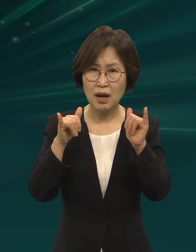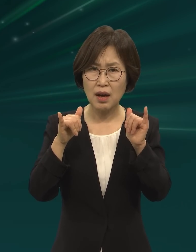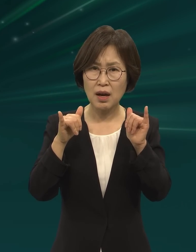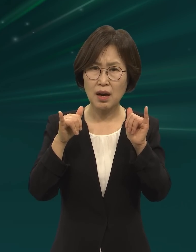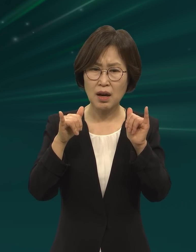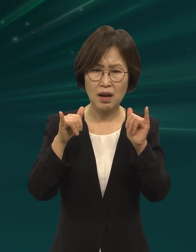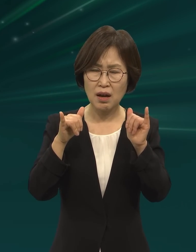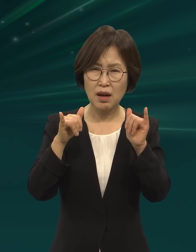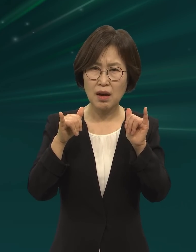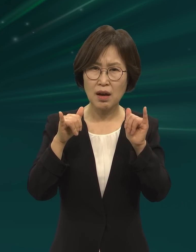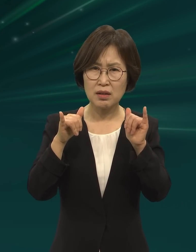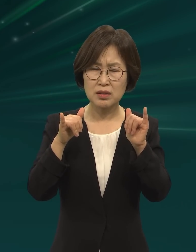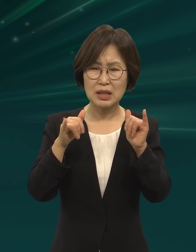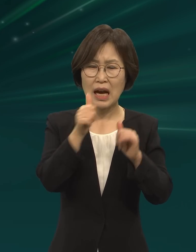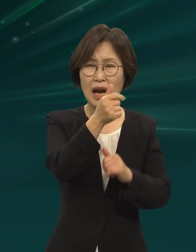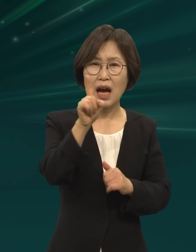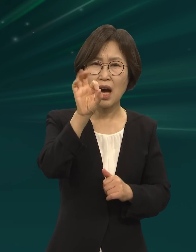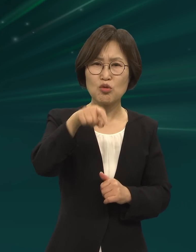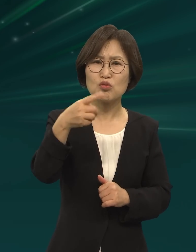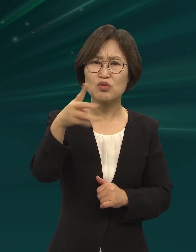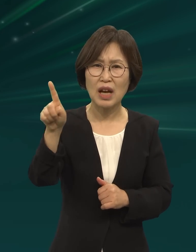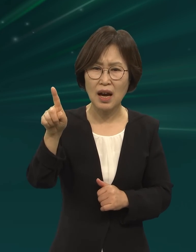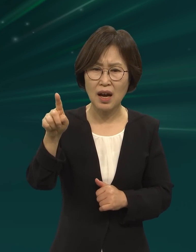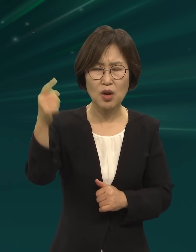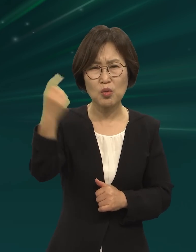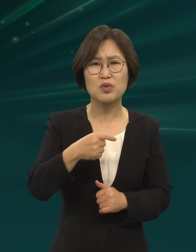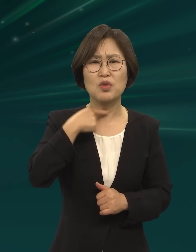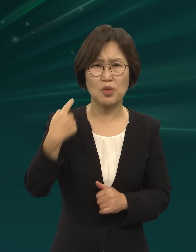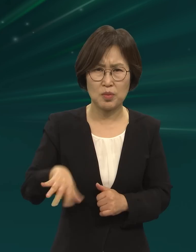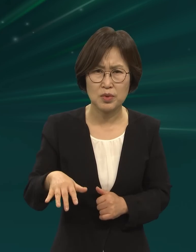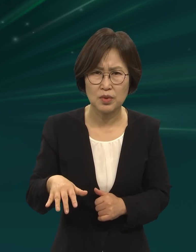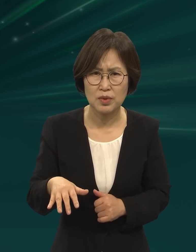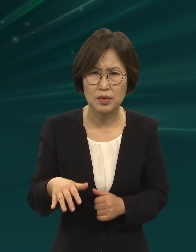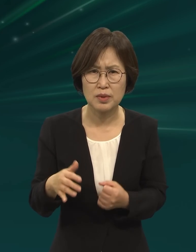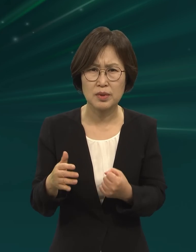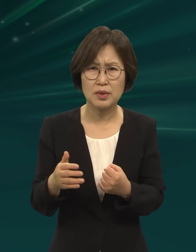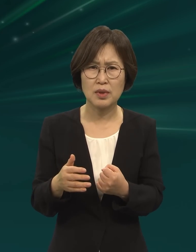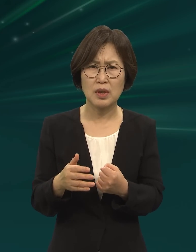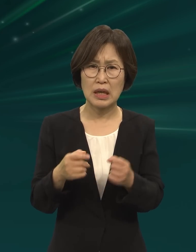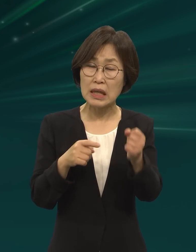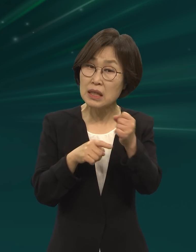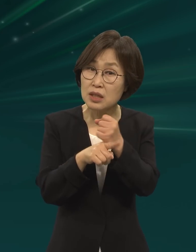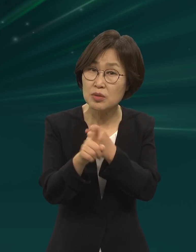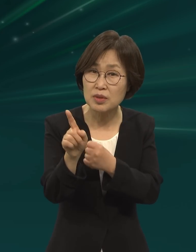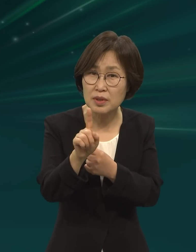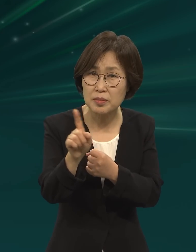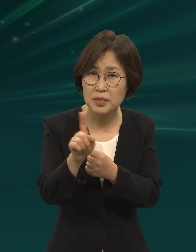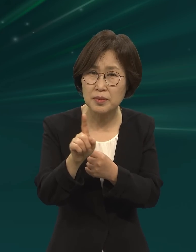선교사들이 없었습니다. 그 이유는 제가 알게 되니 이유는 바로 여기 있습니다.